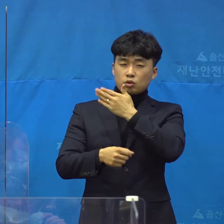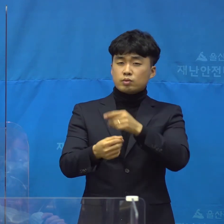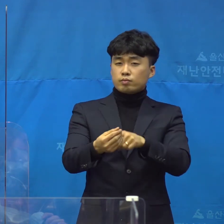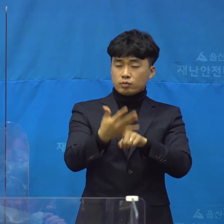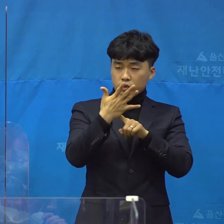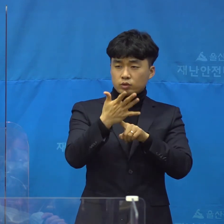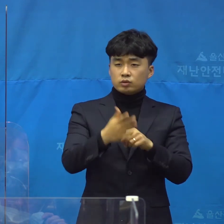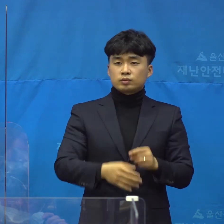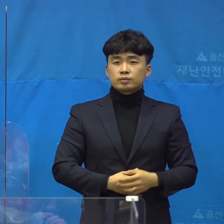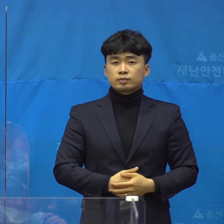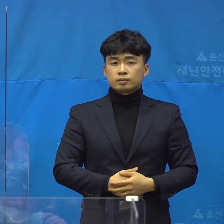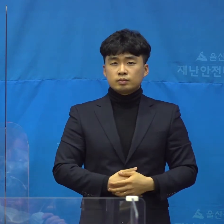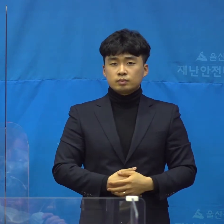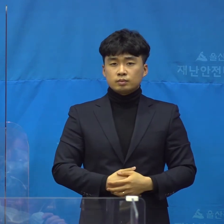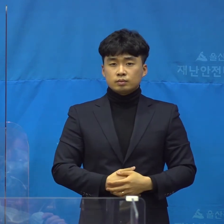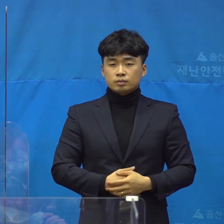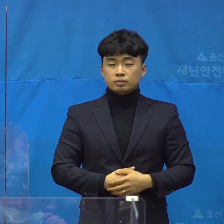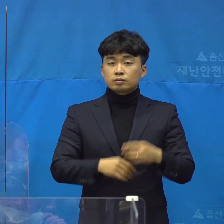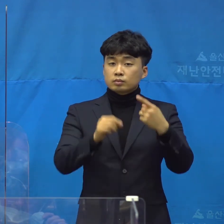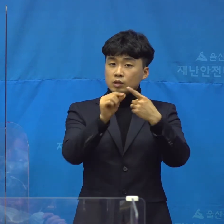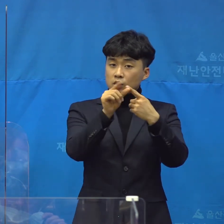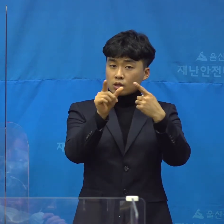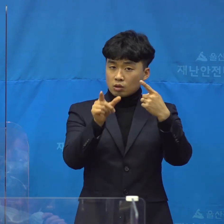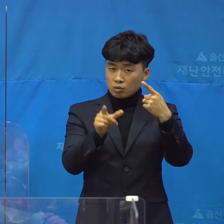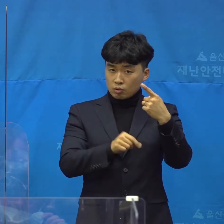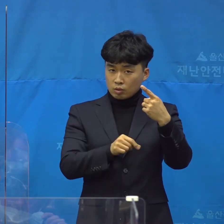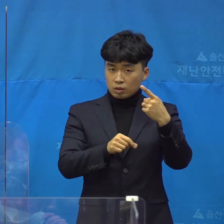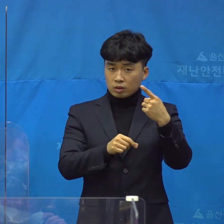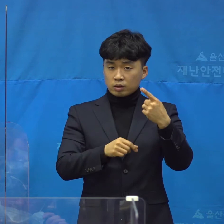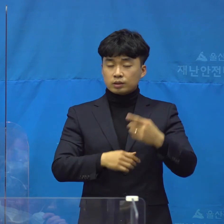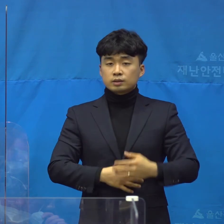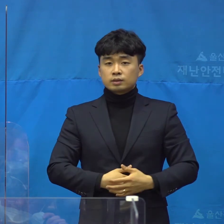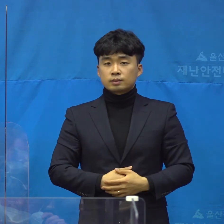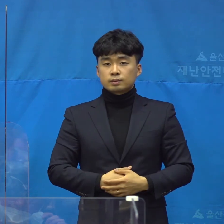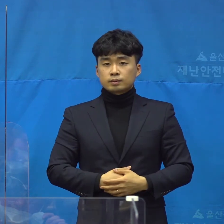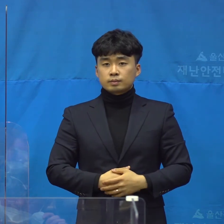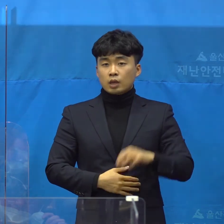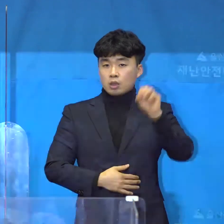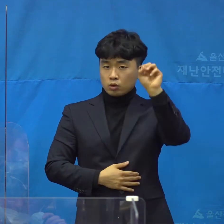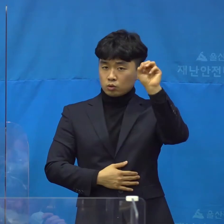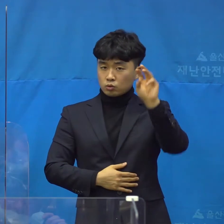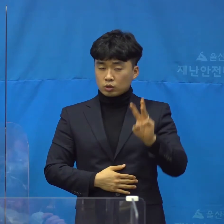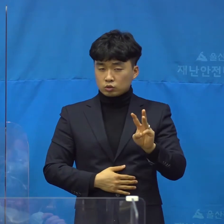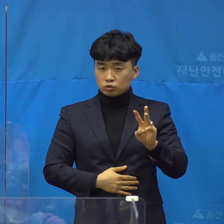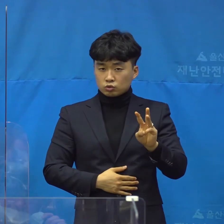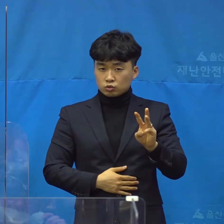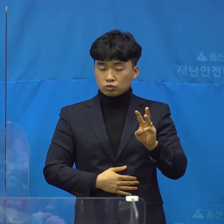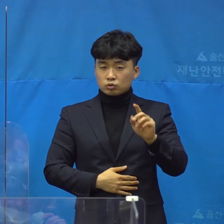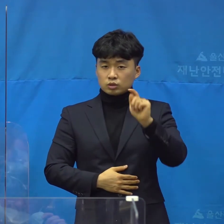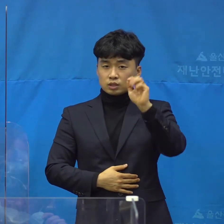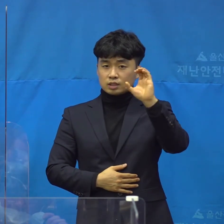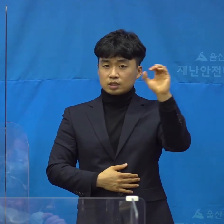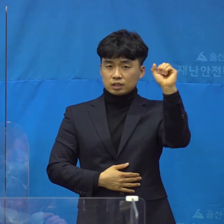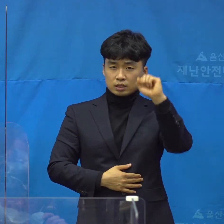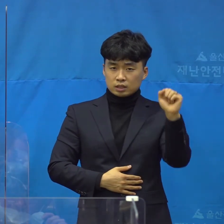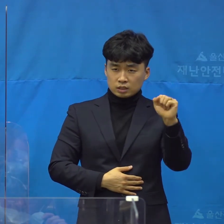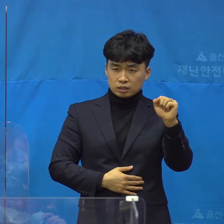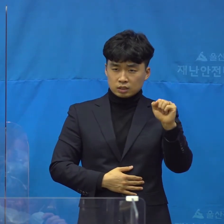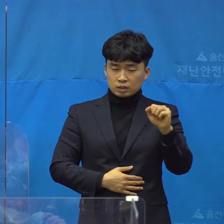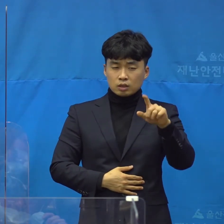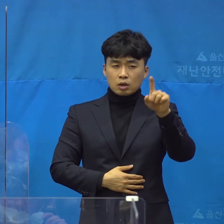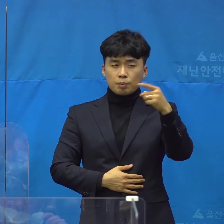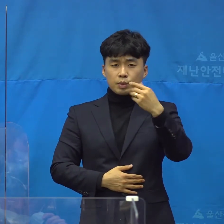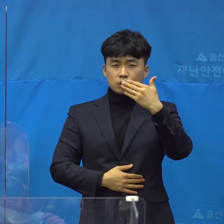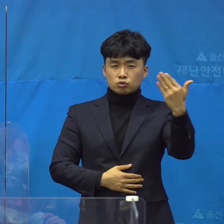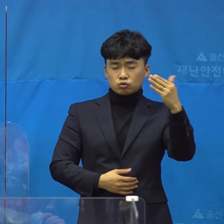나왔습니다. 그래서 이분들이 1월 달에 그 광주 관상구에 있는 TCS 오늘